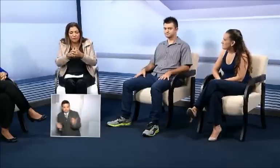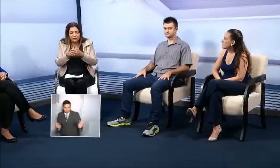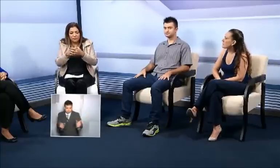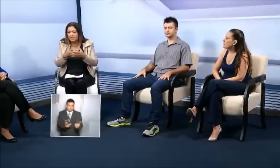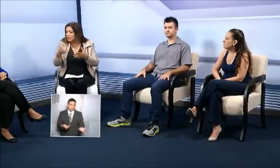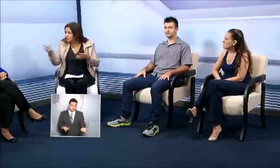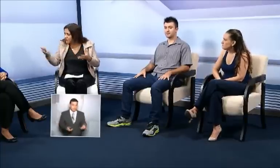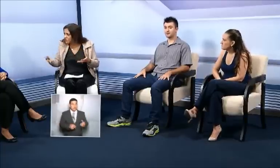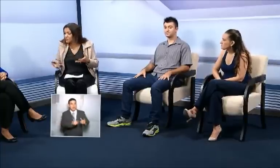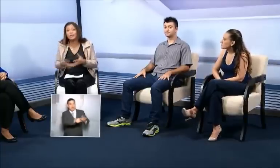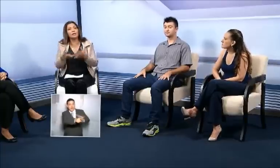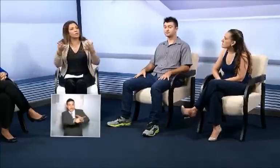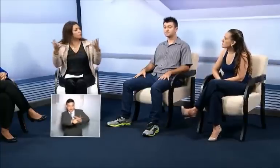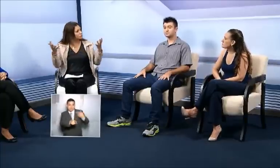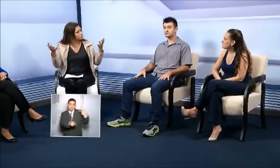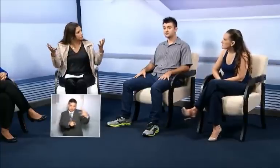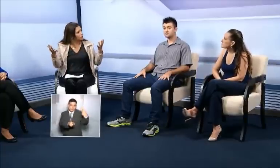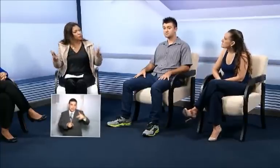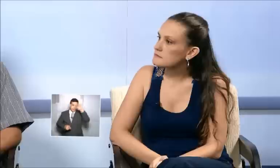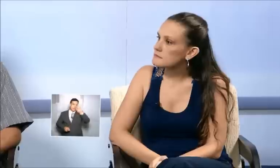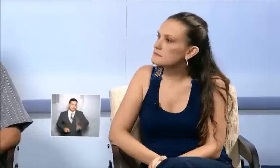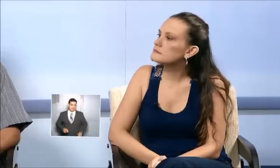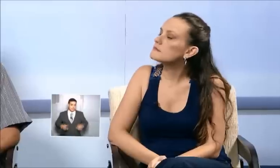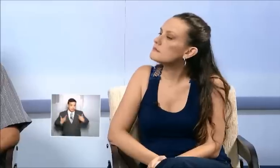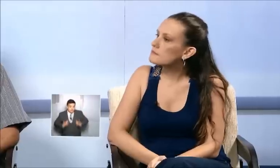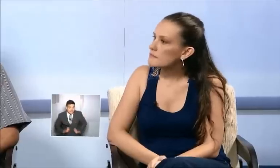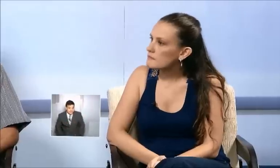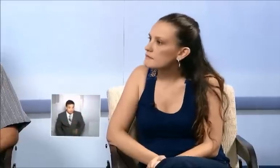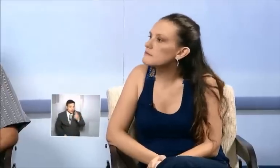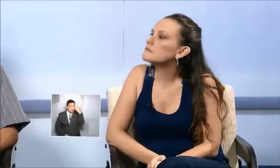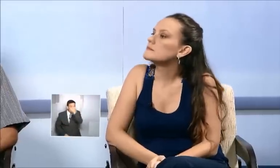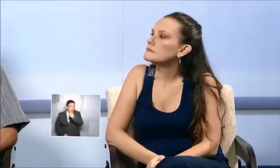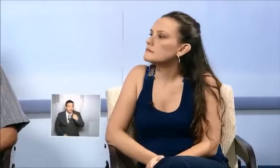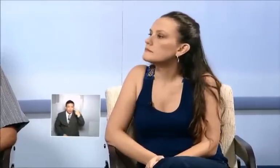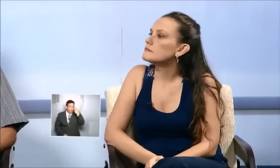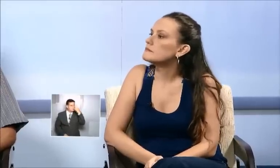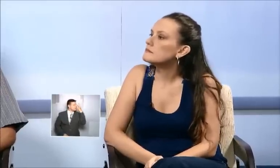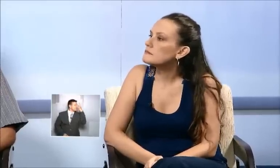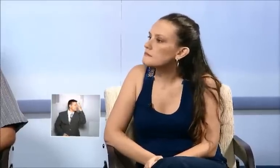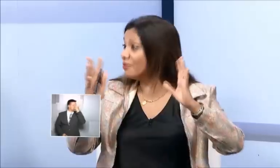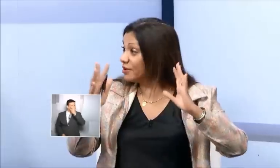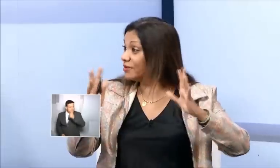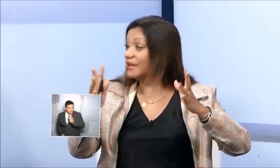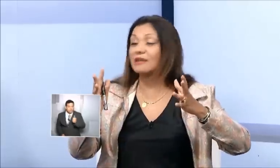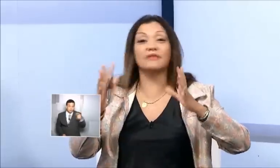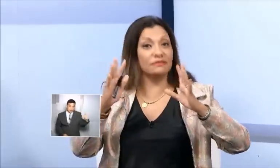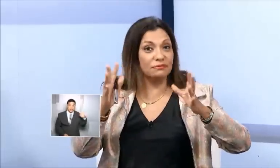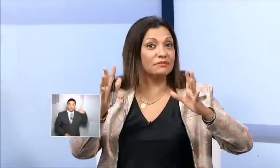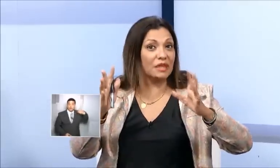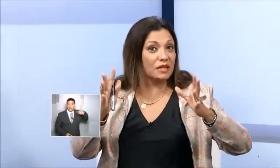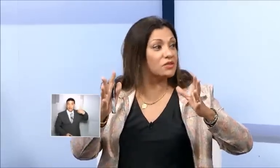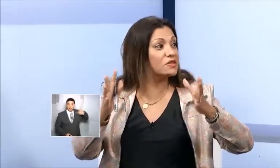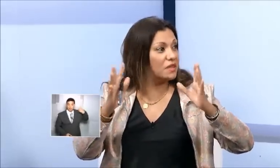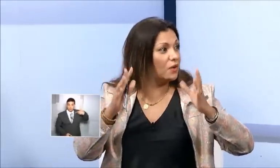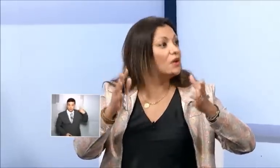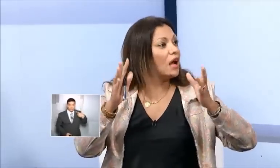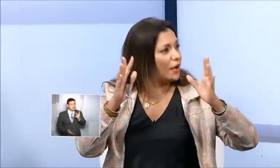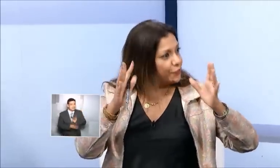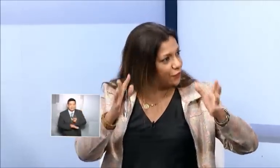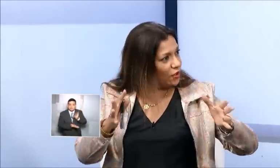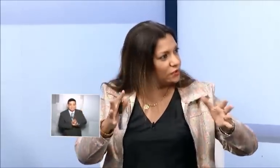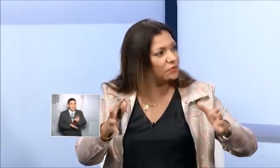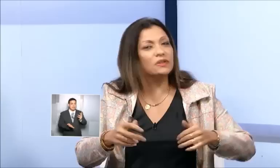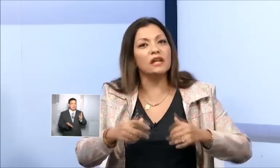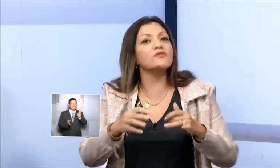um amigo que é deficiente físico, lindo. O rosto é lindo, ele é advogado. Então ele colocava muito na rede social